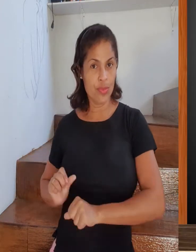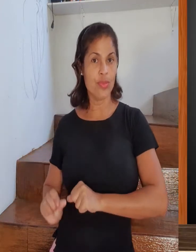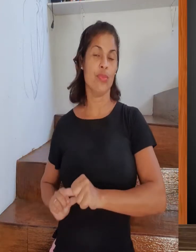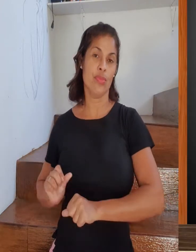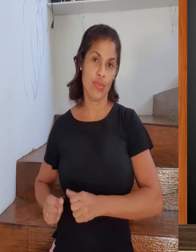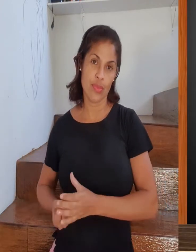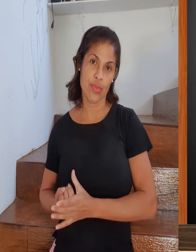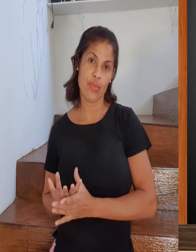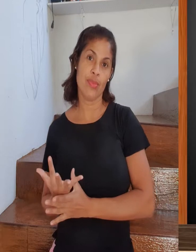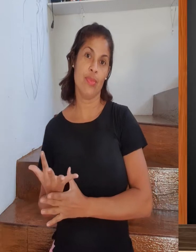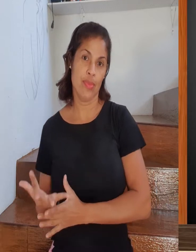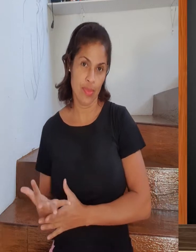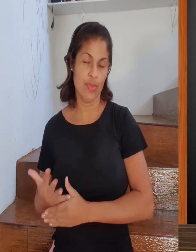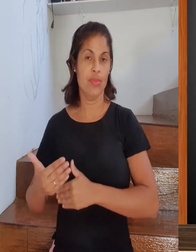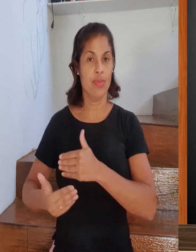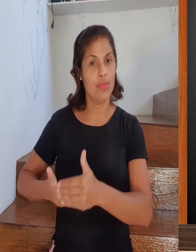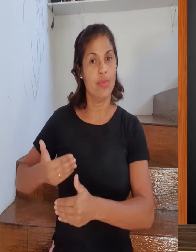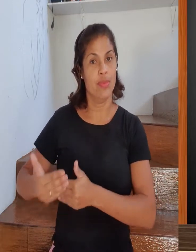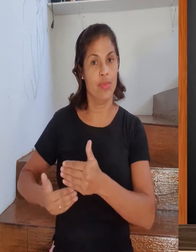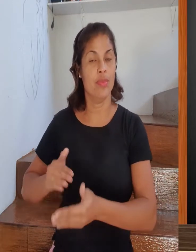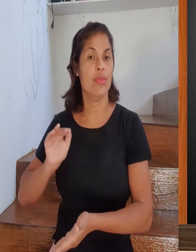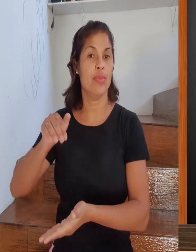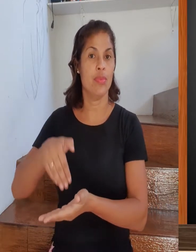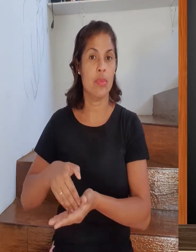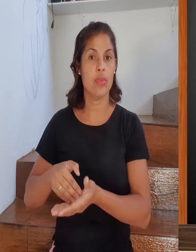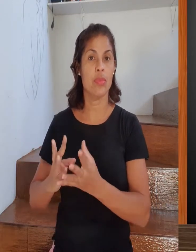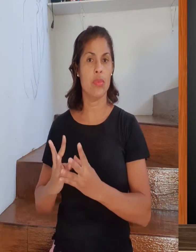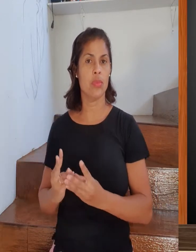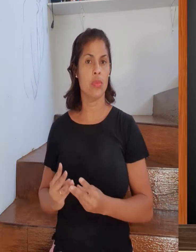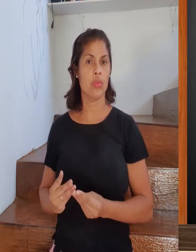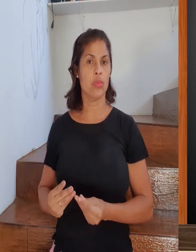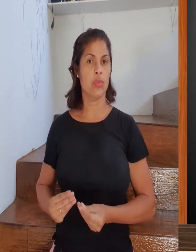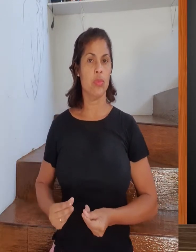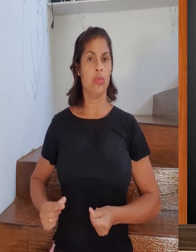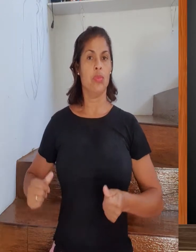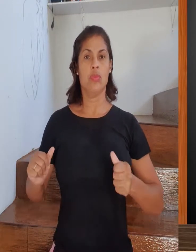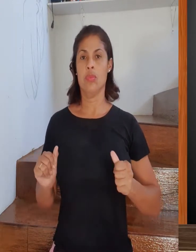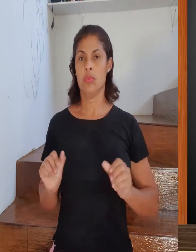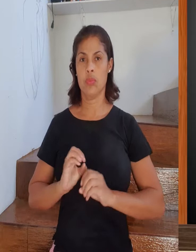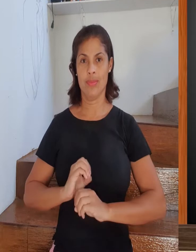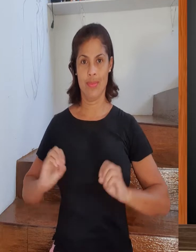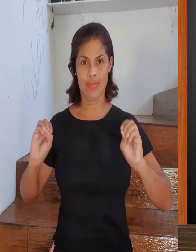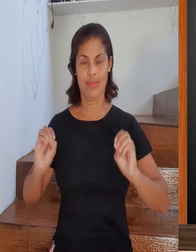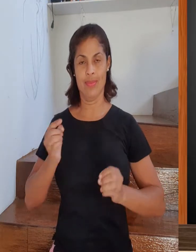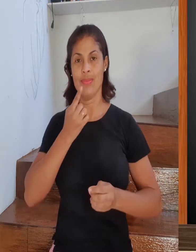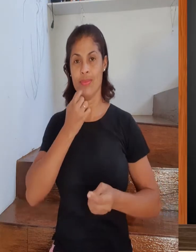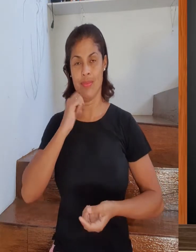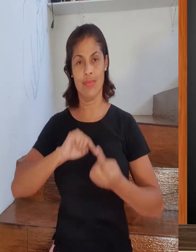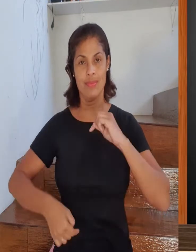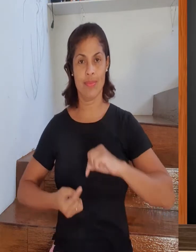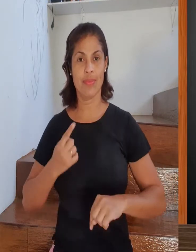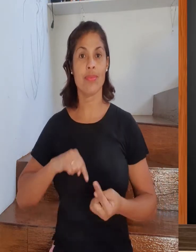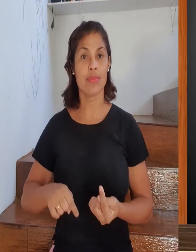é biotransformado num processo contínuo, até que nada mais do fármaco esteja presente na